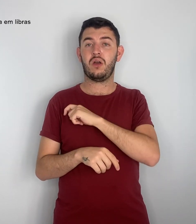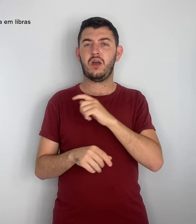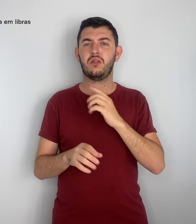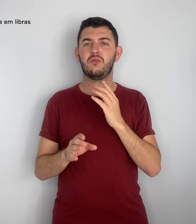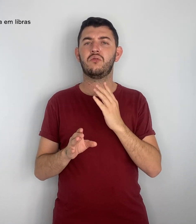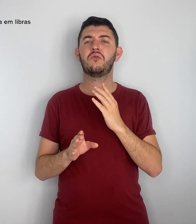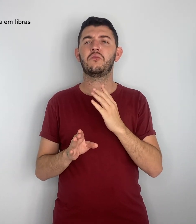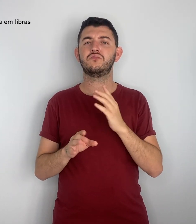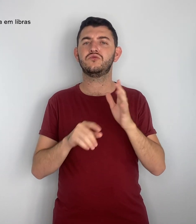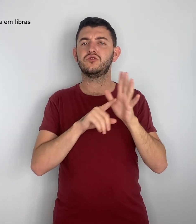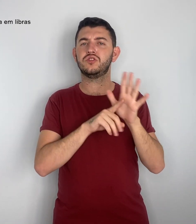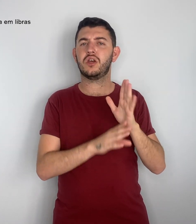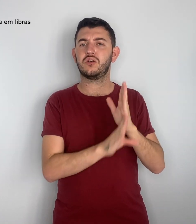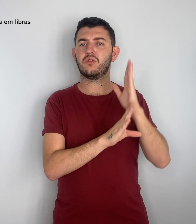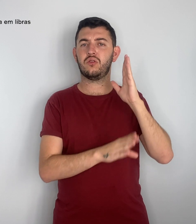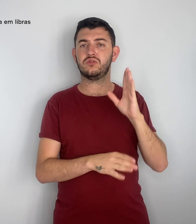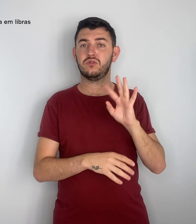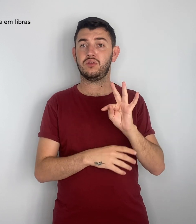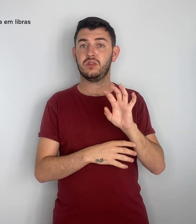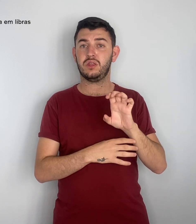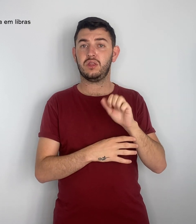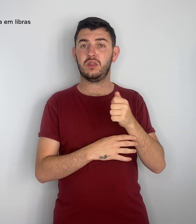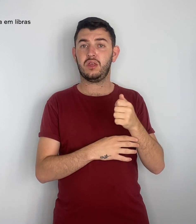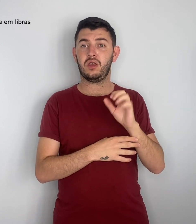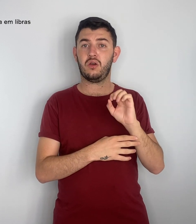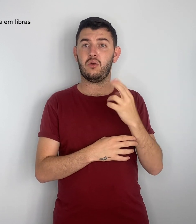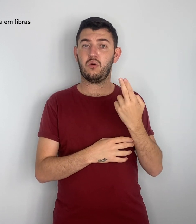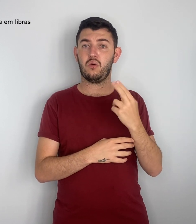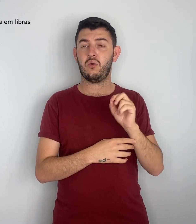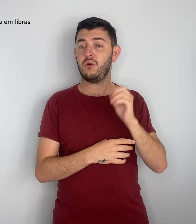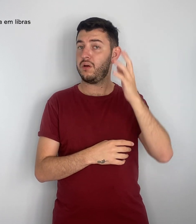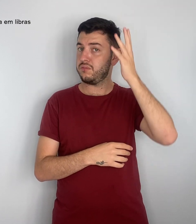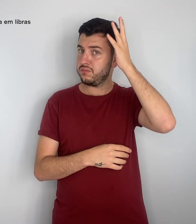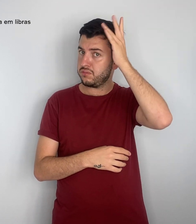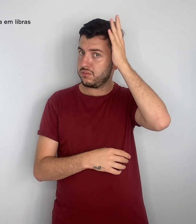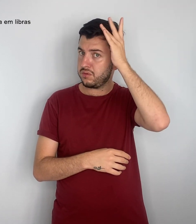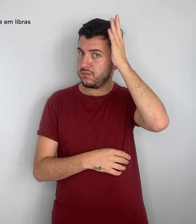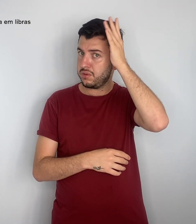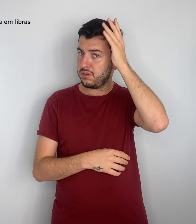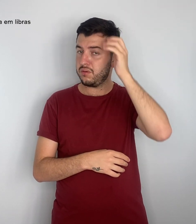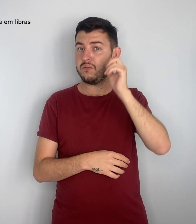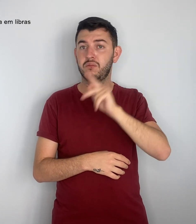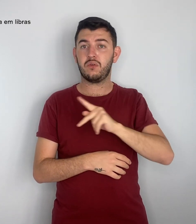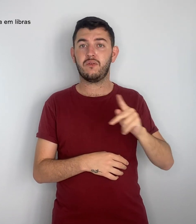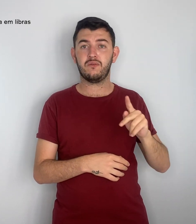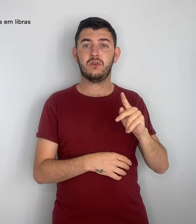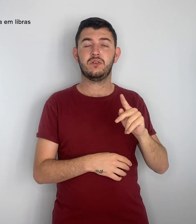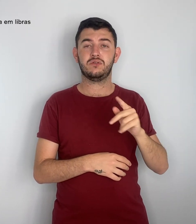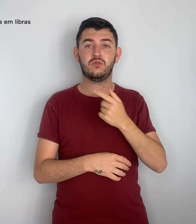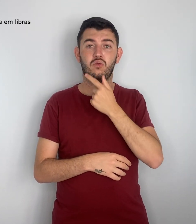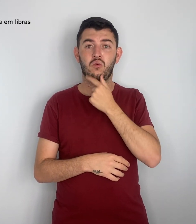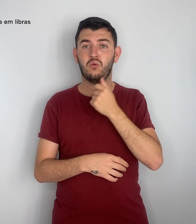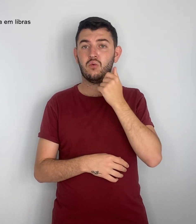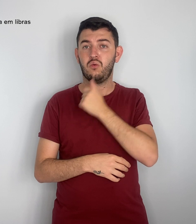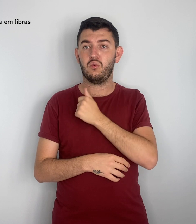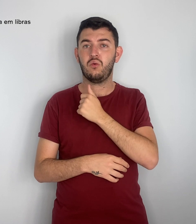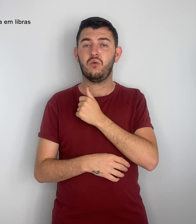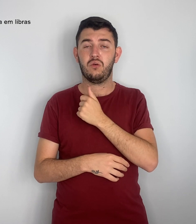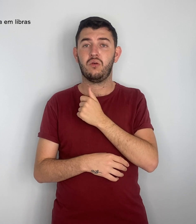habilidades, por exemplo, o professor ou professora o encaminha para a orientação educacional.